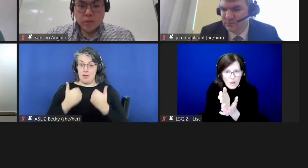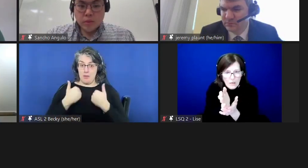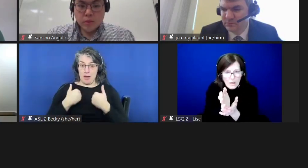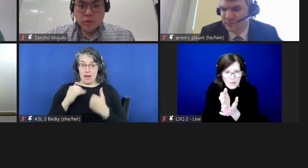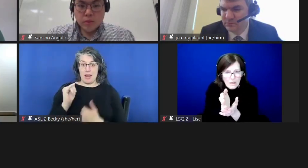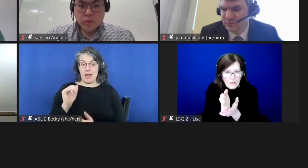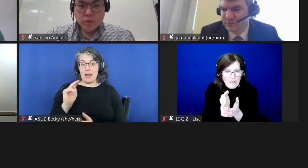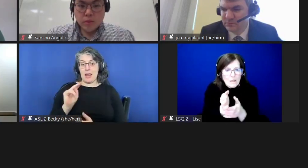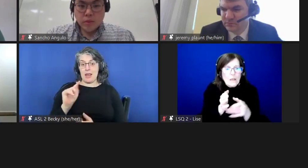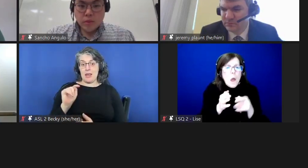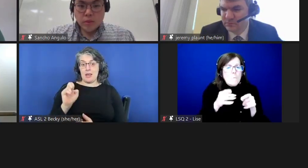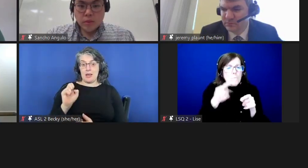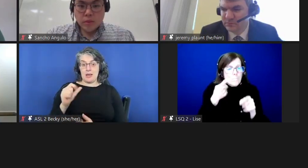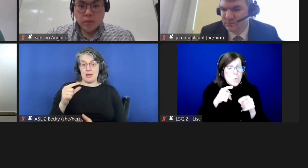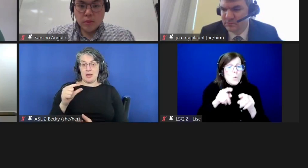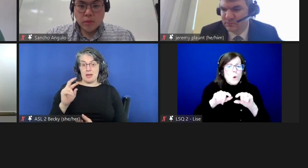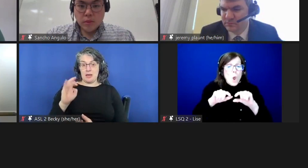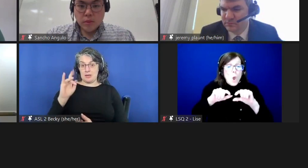des groupes